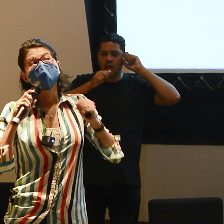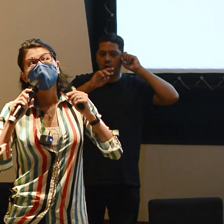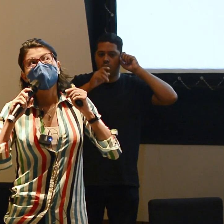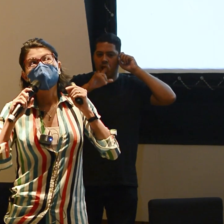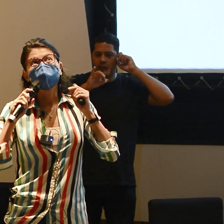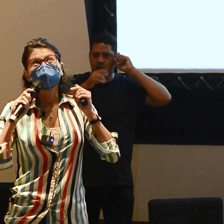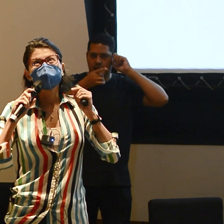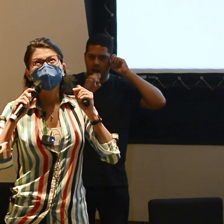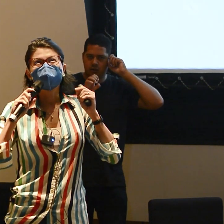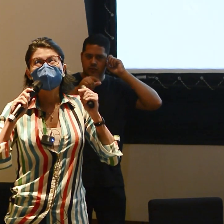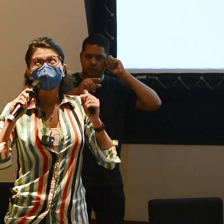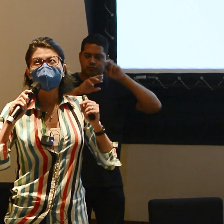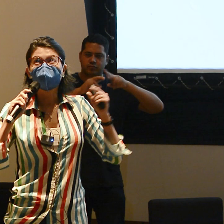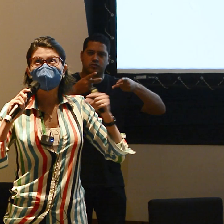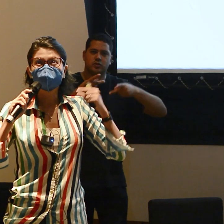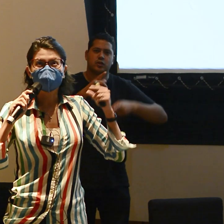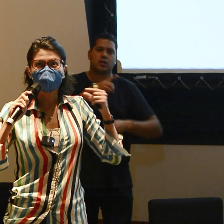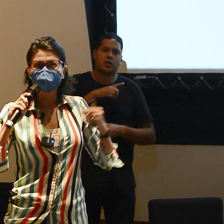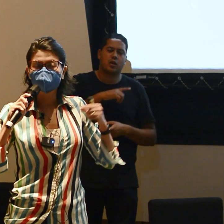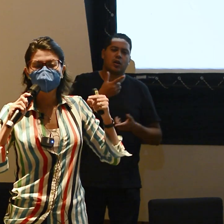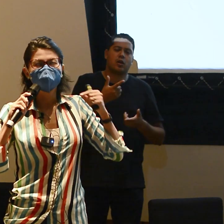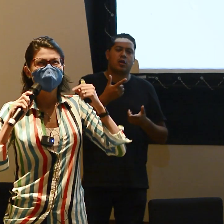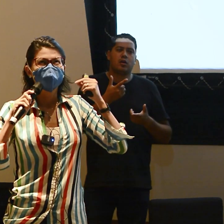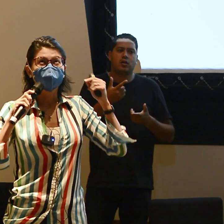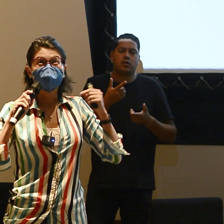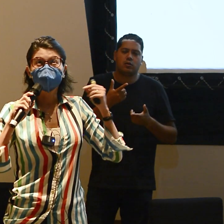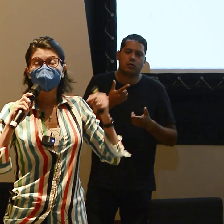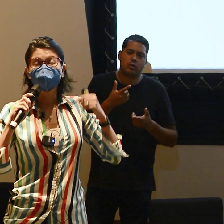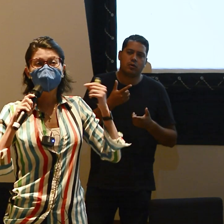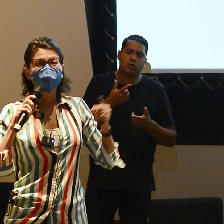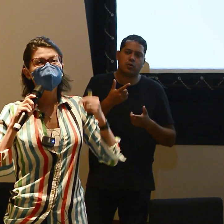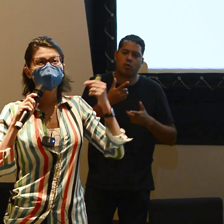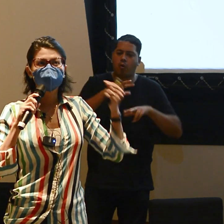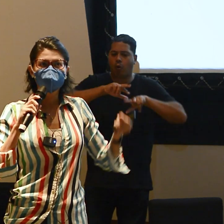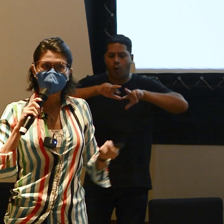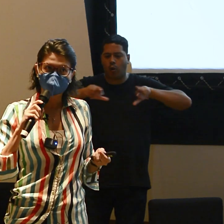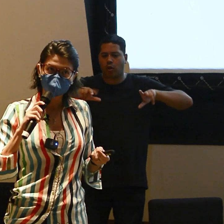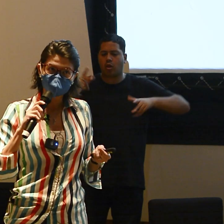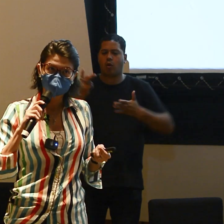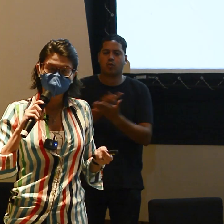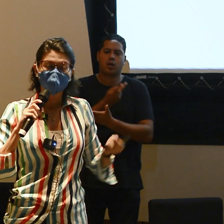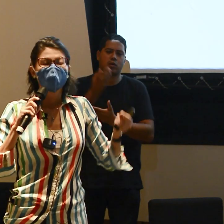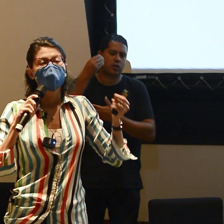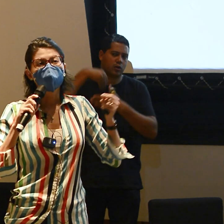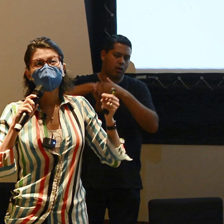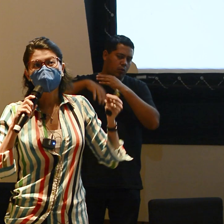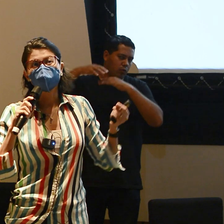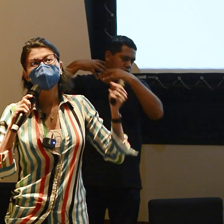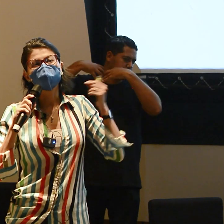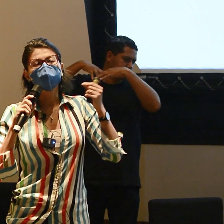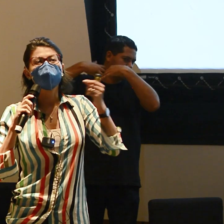Binauralidade é uma coisa que tem a ver com processos que acontecem dentro do seu cérebro